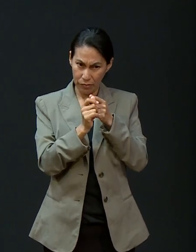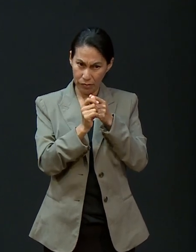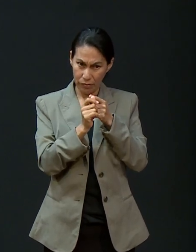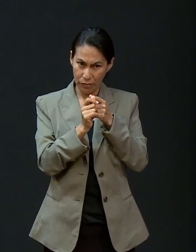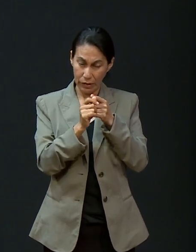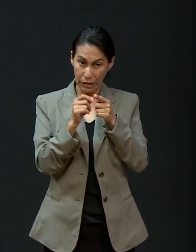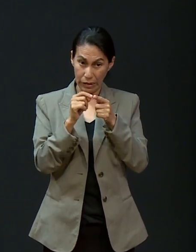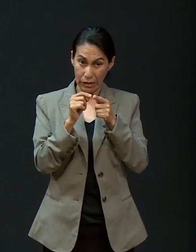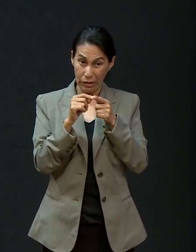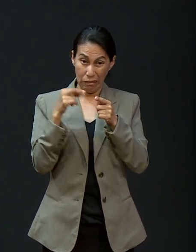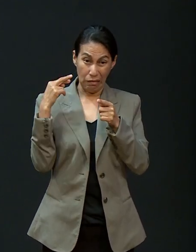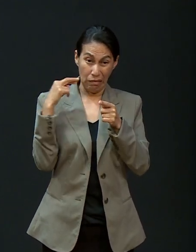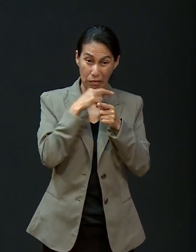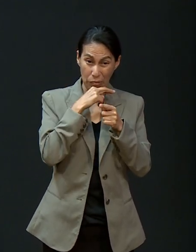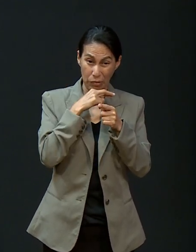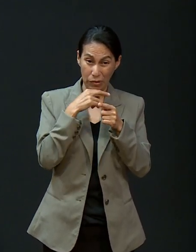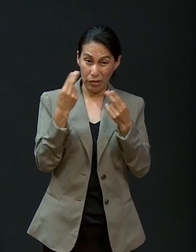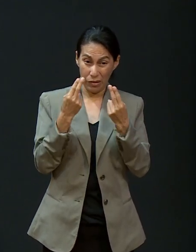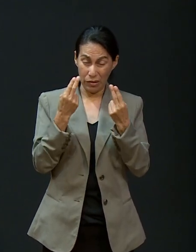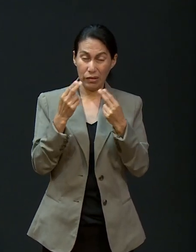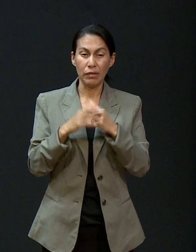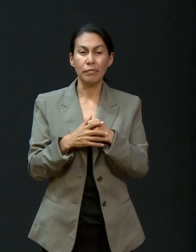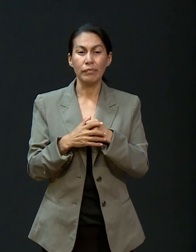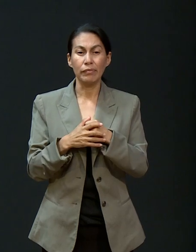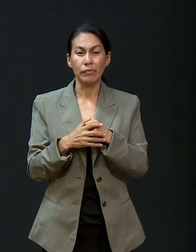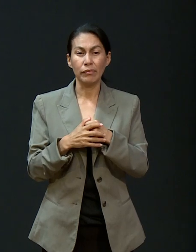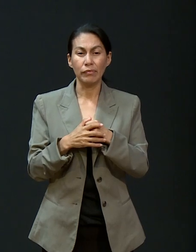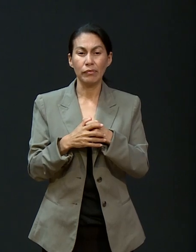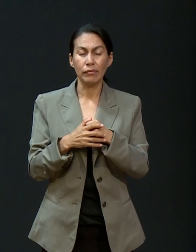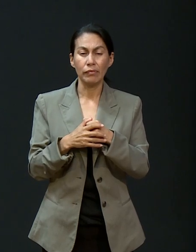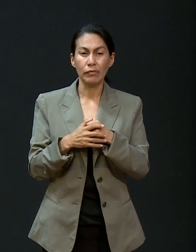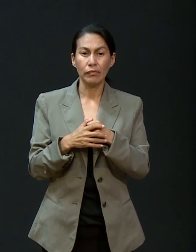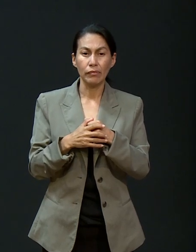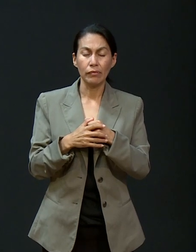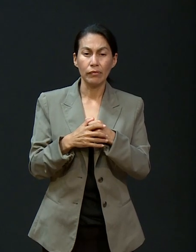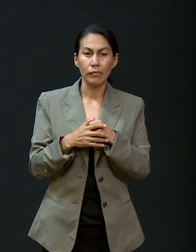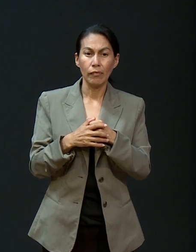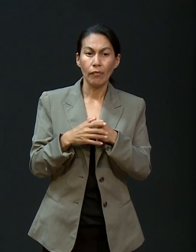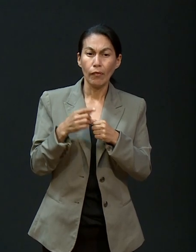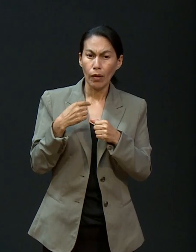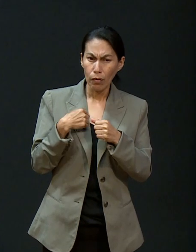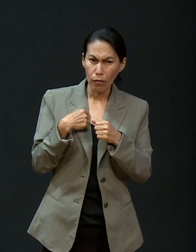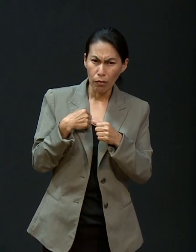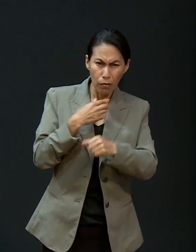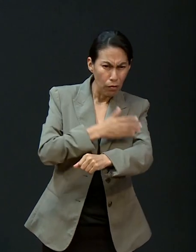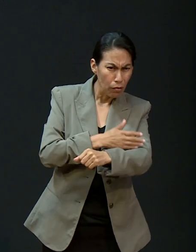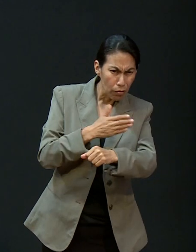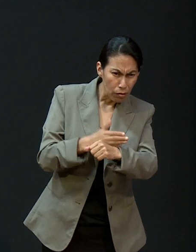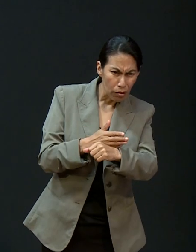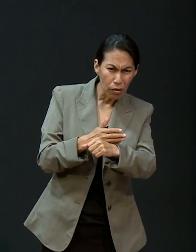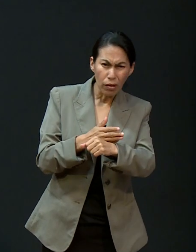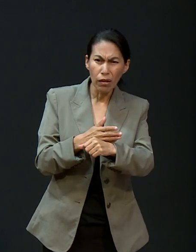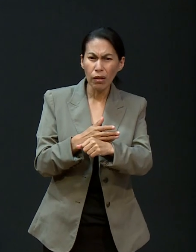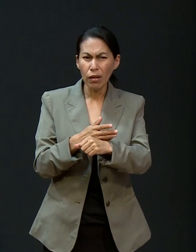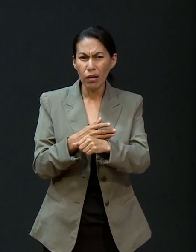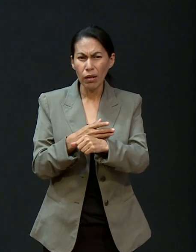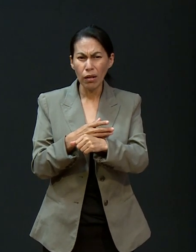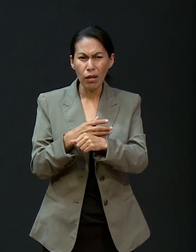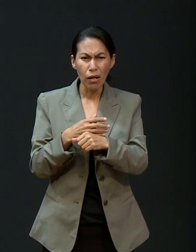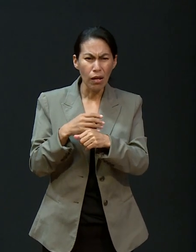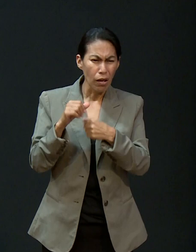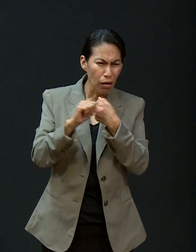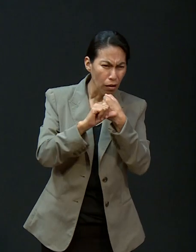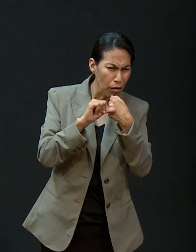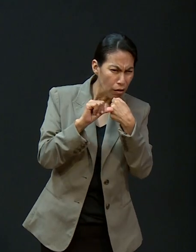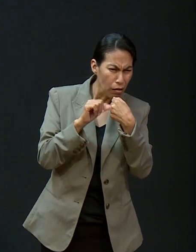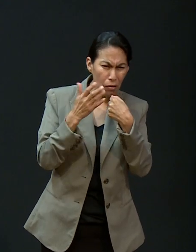Pero de emergencia. Se inflamó y tuve que hacer esa cirugía. Y yo estuve acompañando